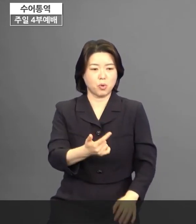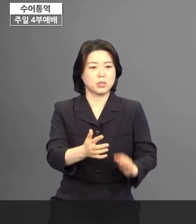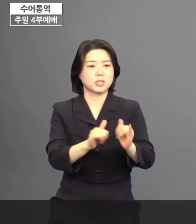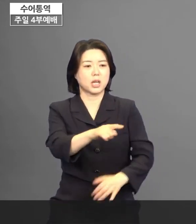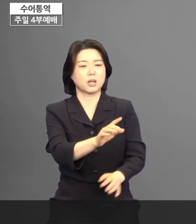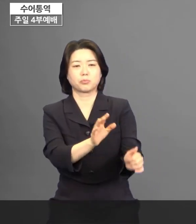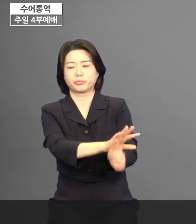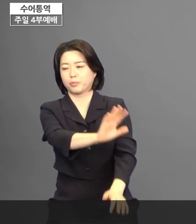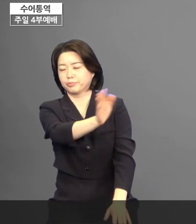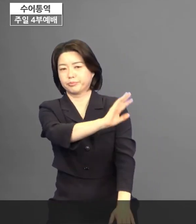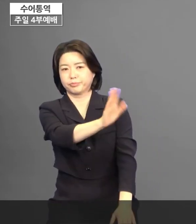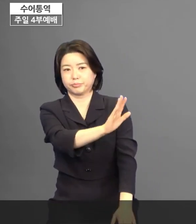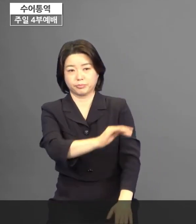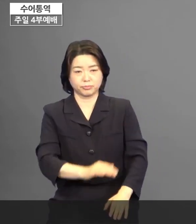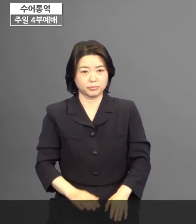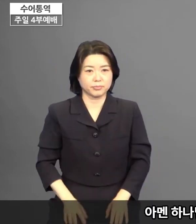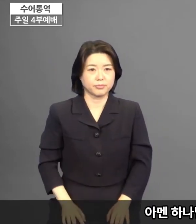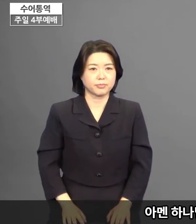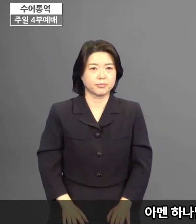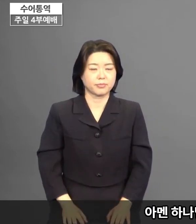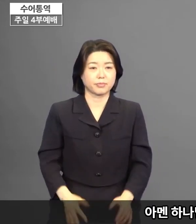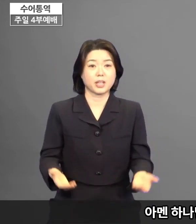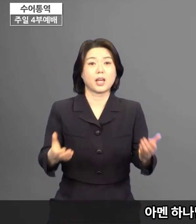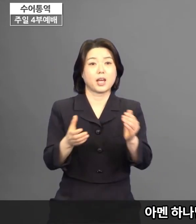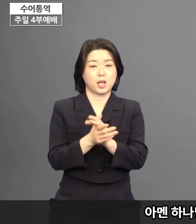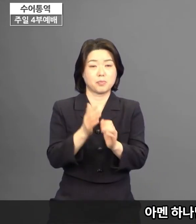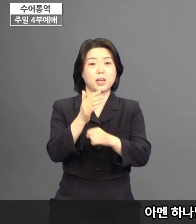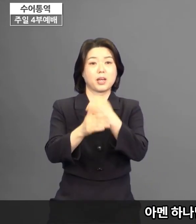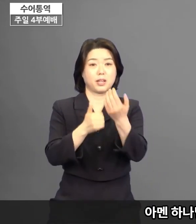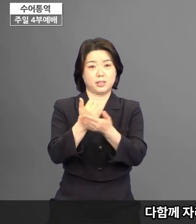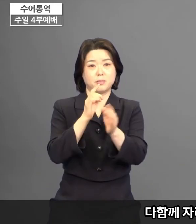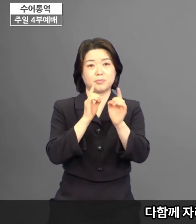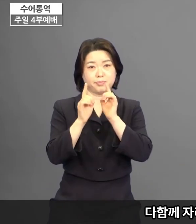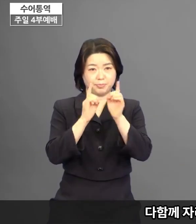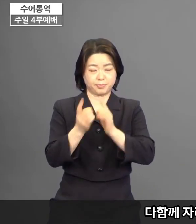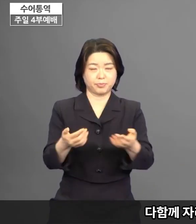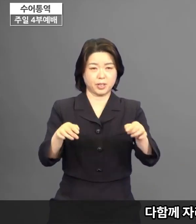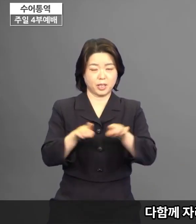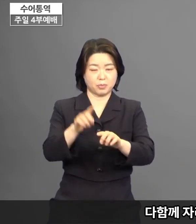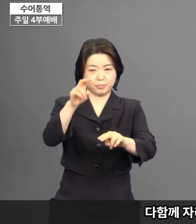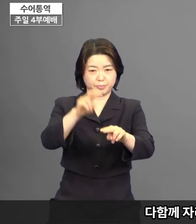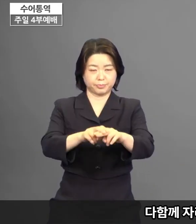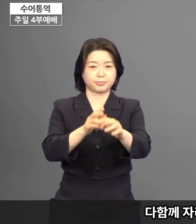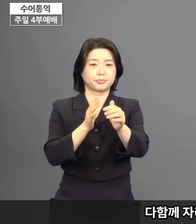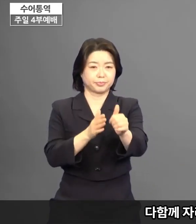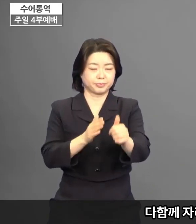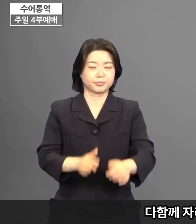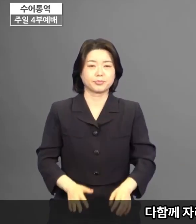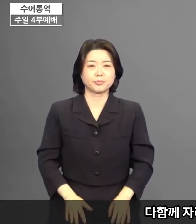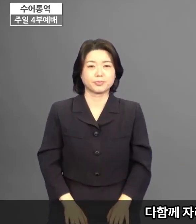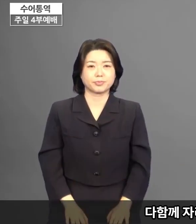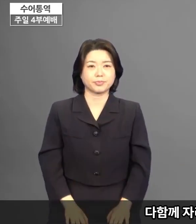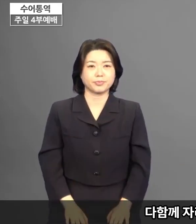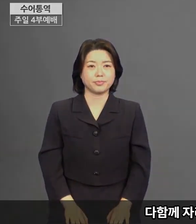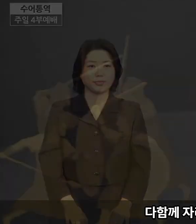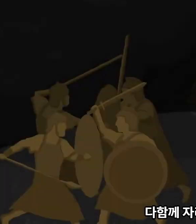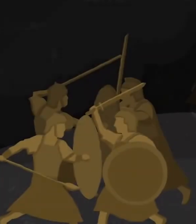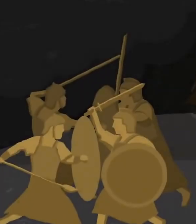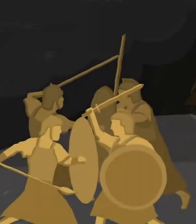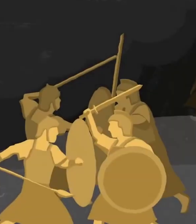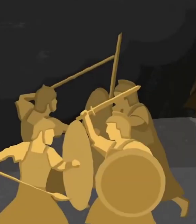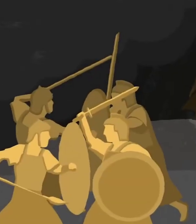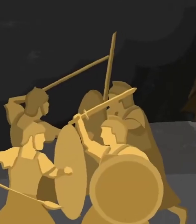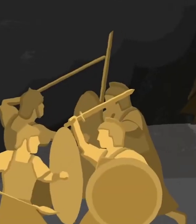사람을 돕지 못하였다. 아멘. 하나님의 말씀입니다. 다 함께 자리에 앉겠습니다.